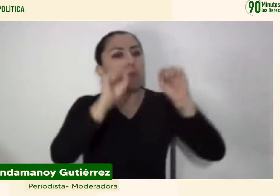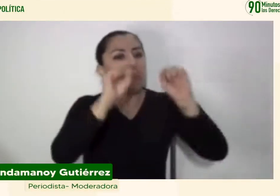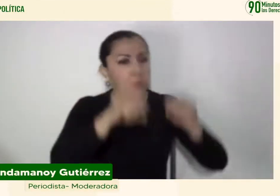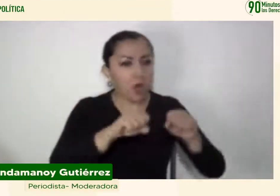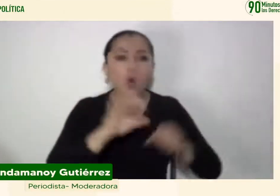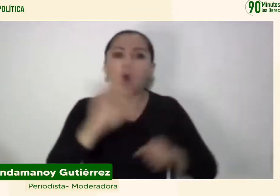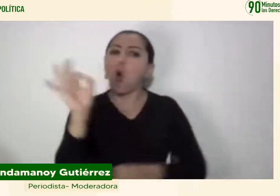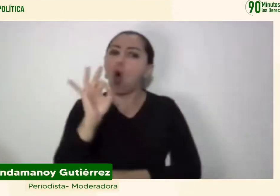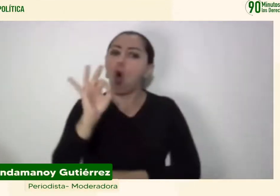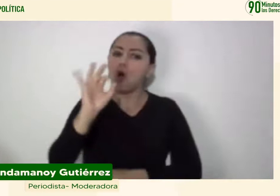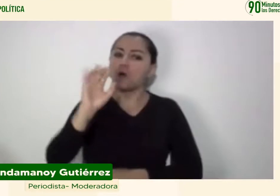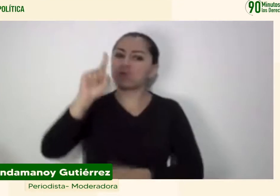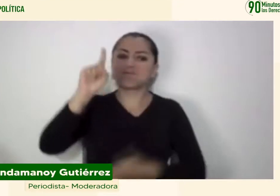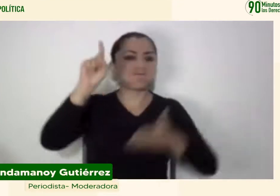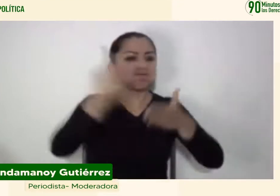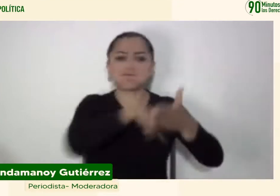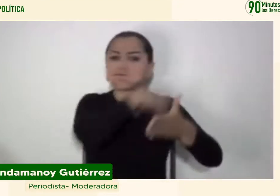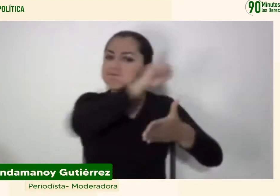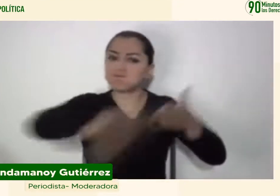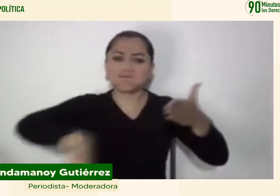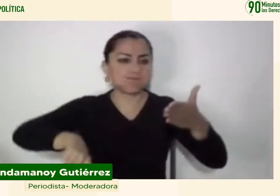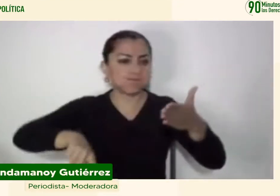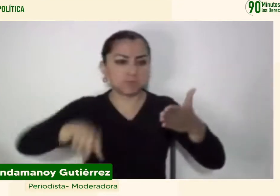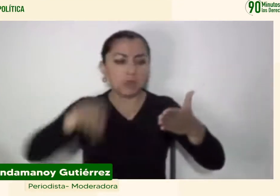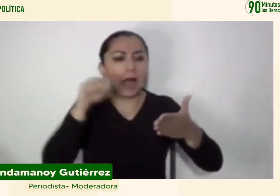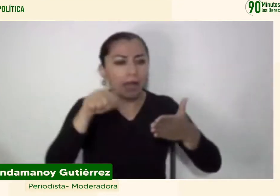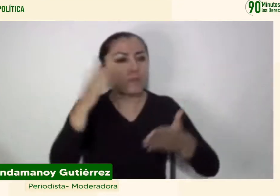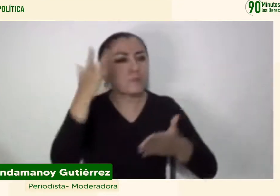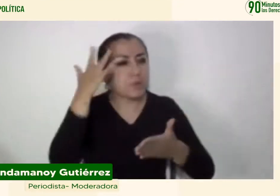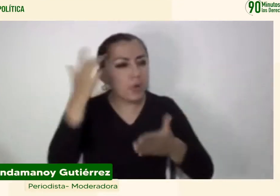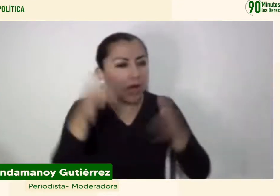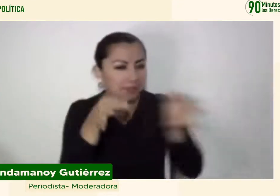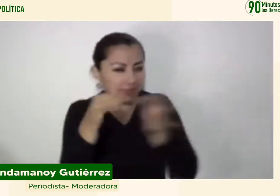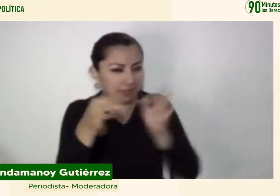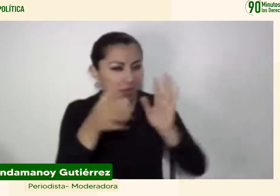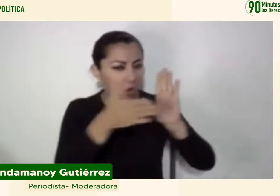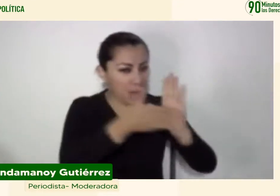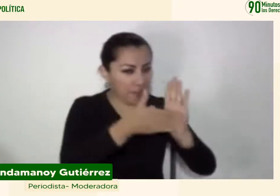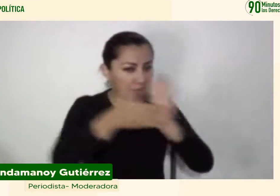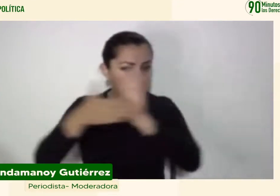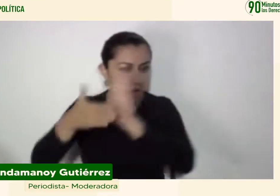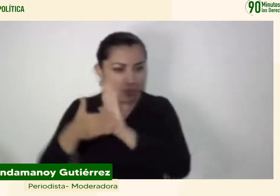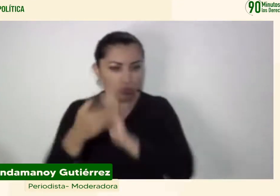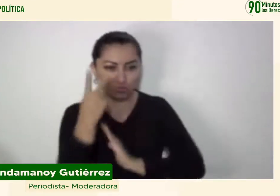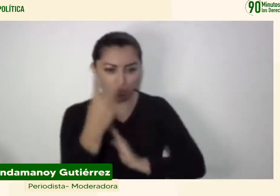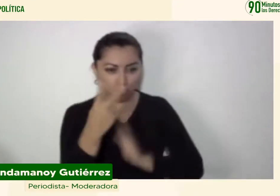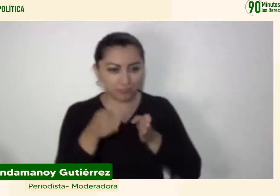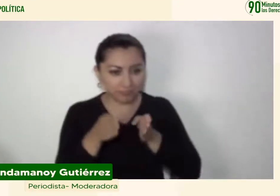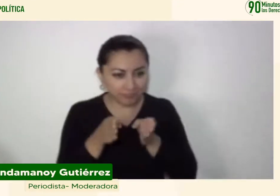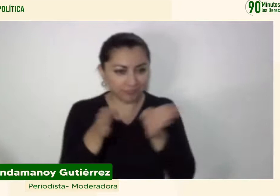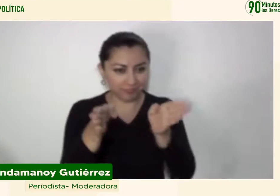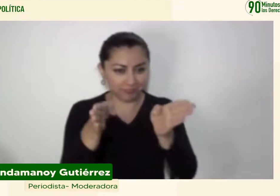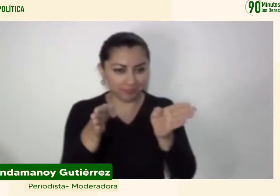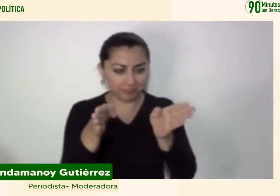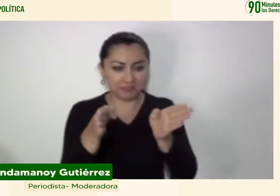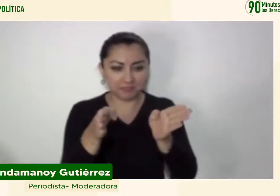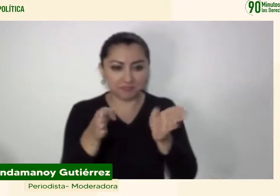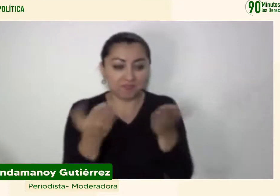organizaciones pueden participar en política o definitivamente no y por qué explíquenos desde los